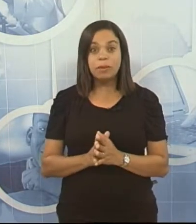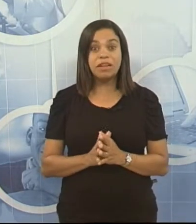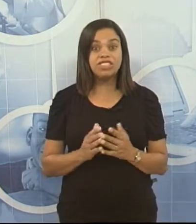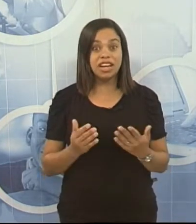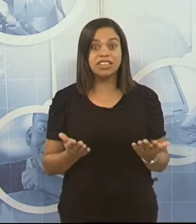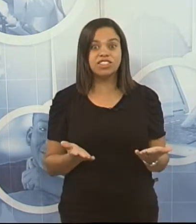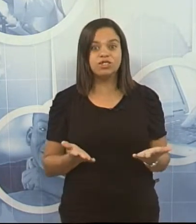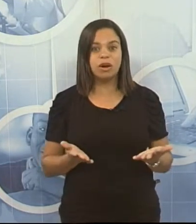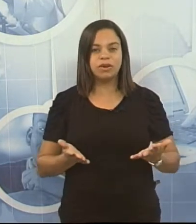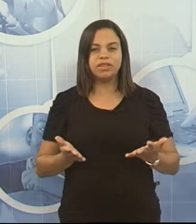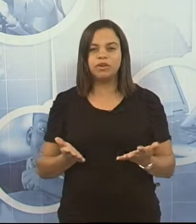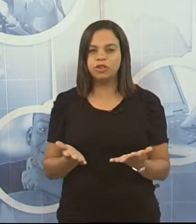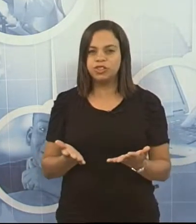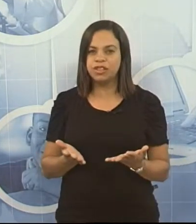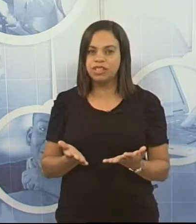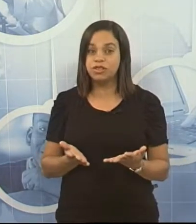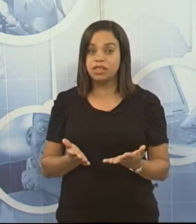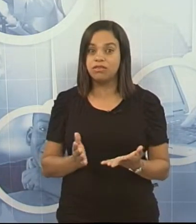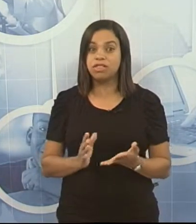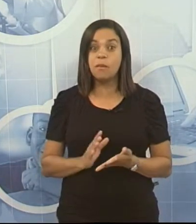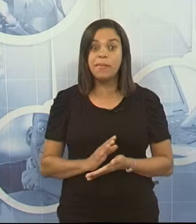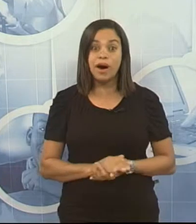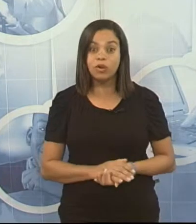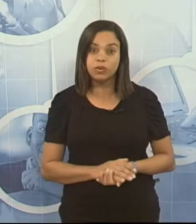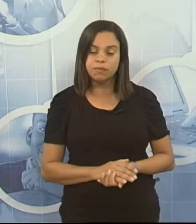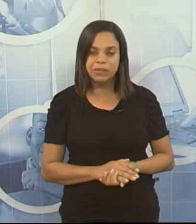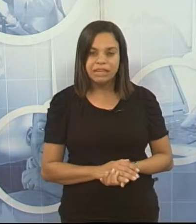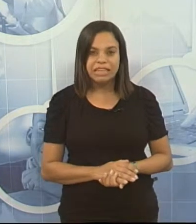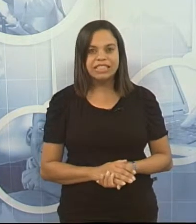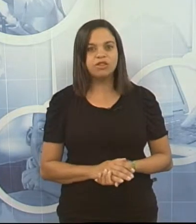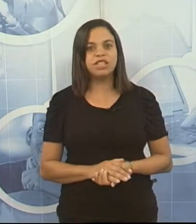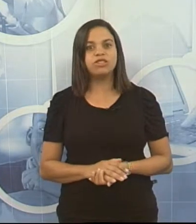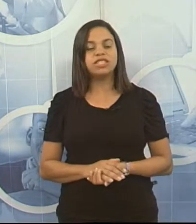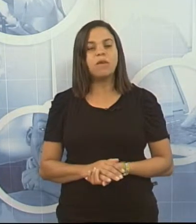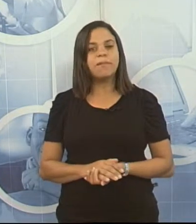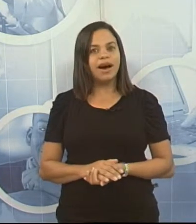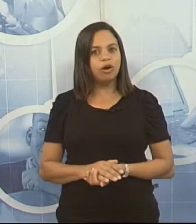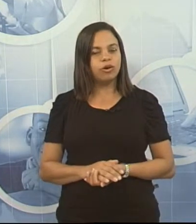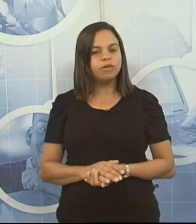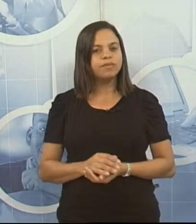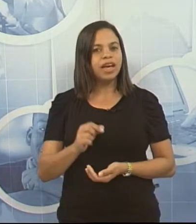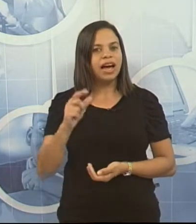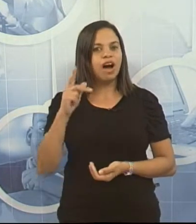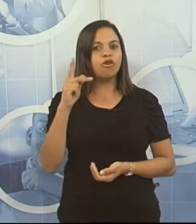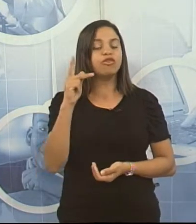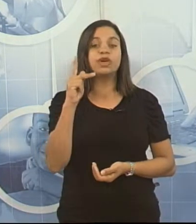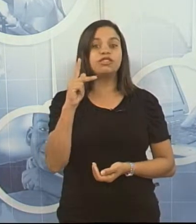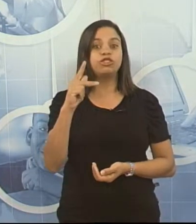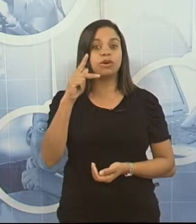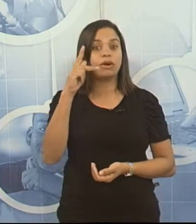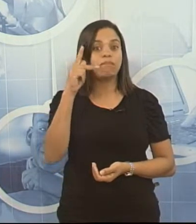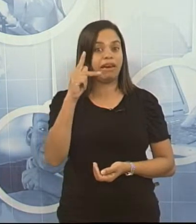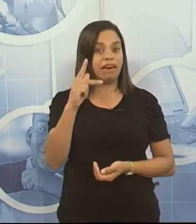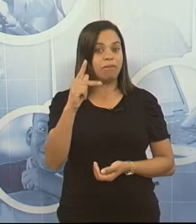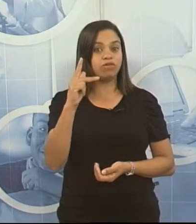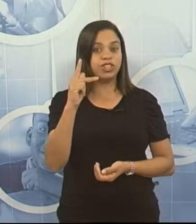primeiro estado que a gente vai aprender hoje vai ser o sinal de São Paulo. Então, o sinal de São Paulo, a configuração de mão em P, a mão